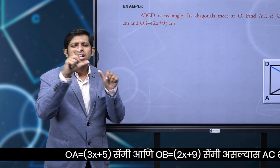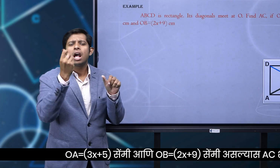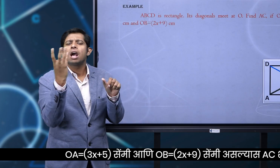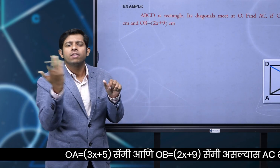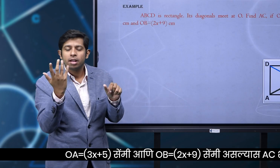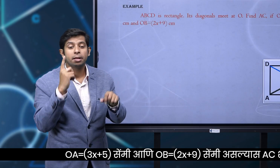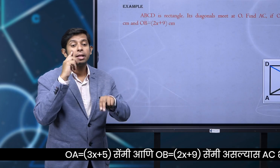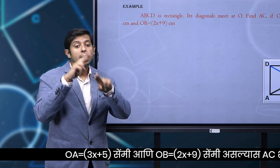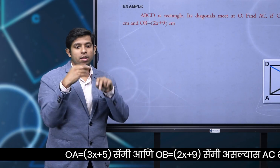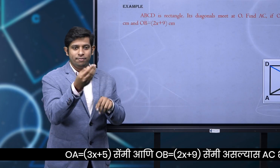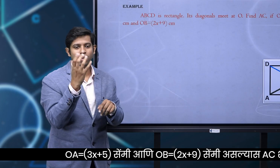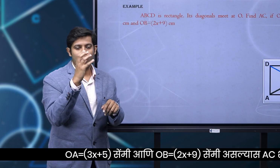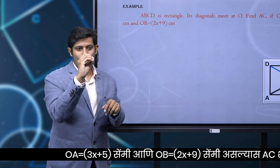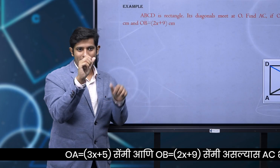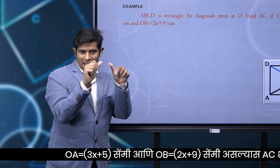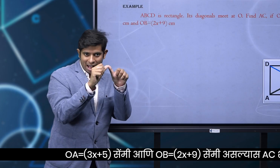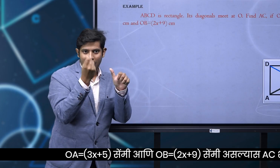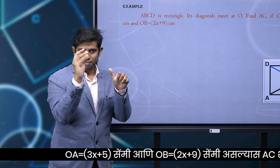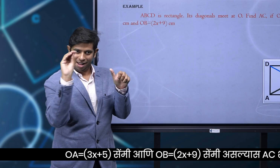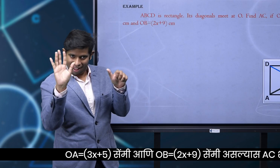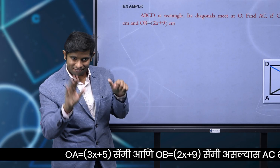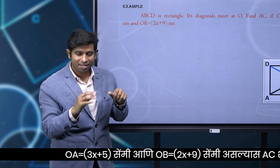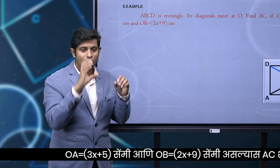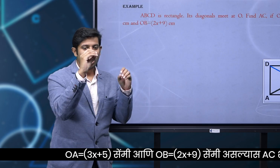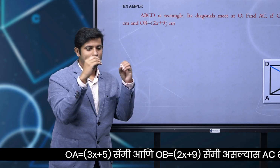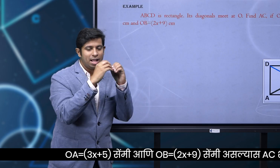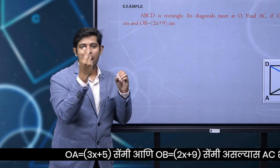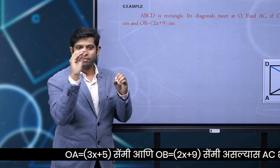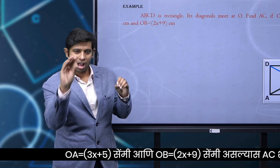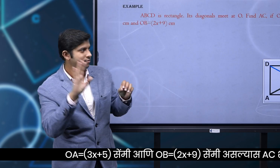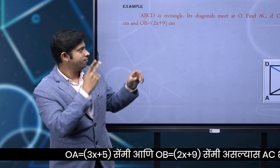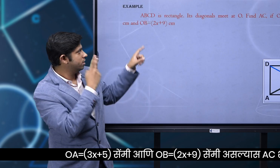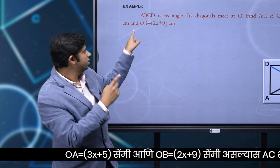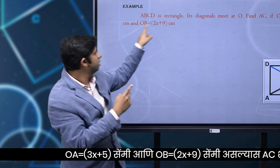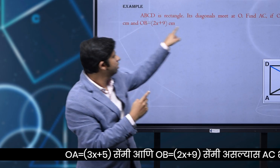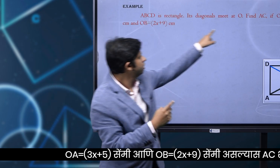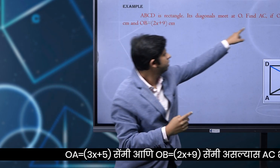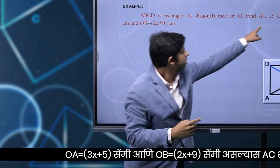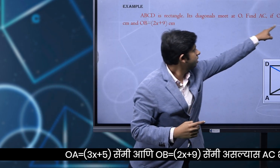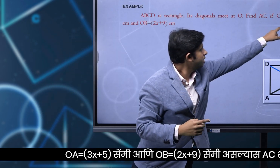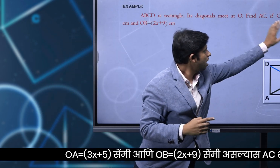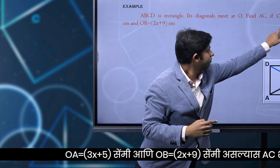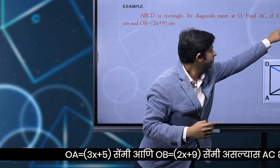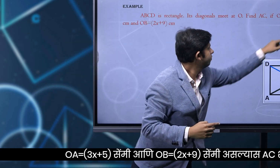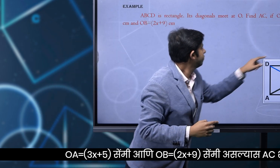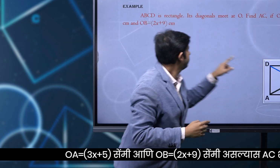प्लस 5 सेंटीमीटर आणि OB इज इक्वल टू 2x प्लस 9 सेंटीमीटर